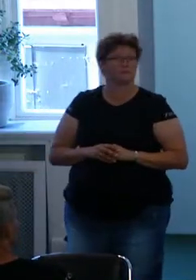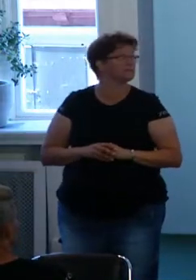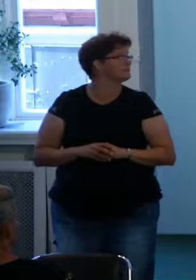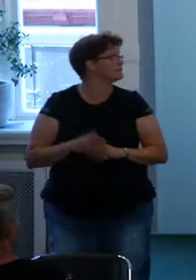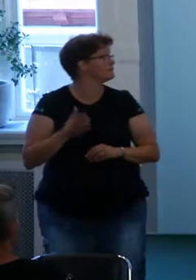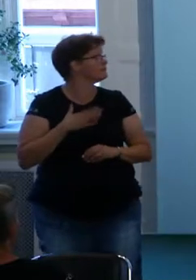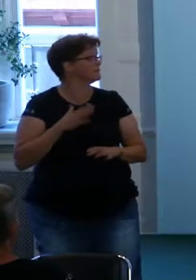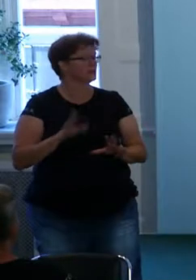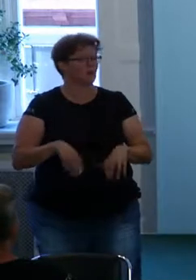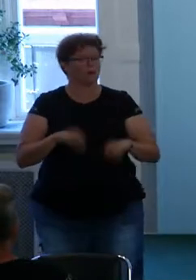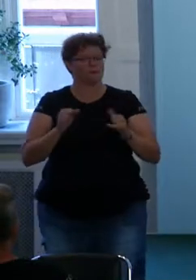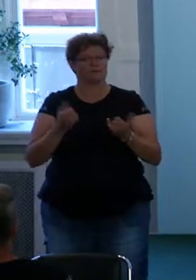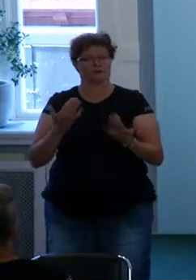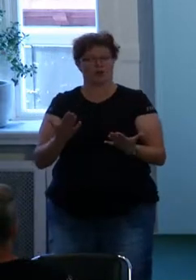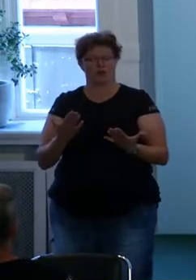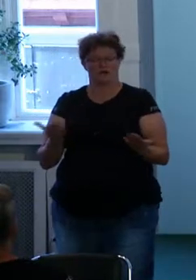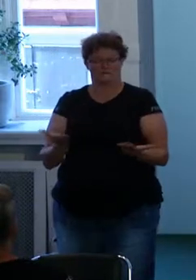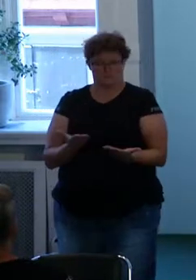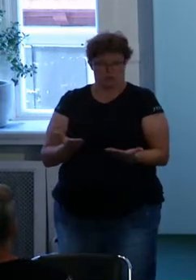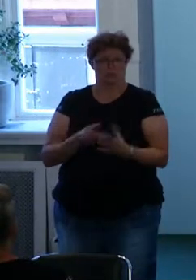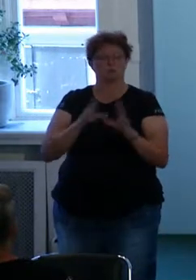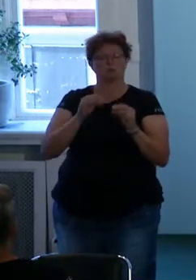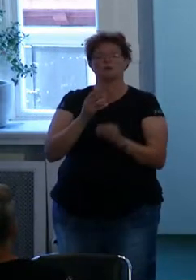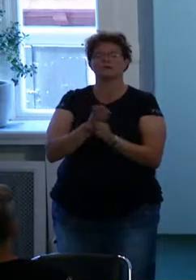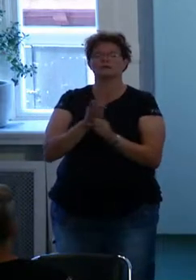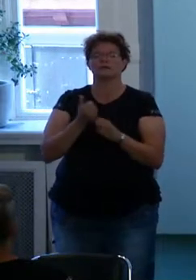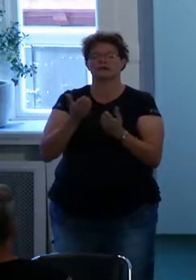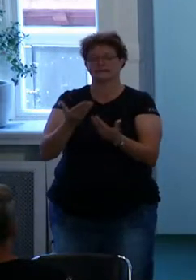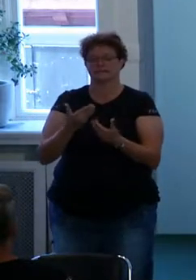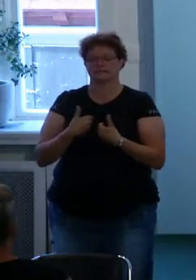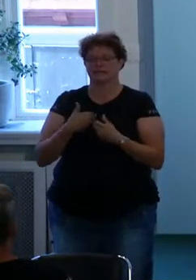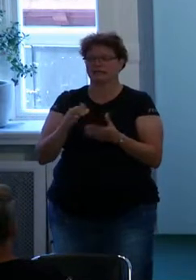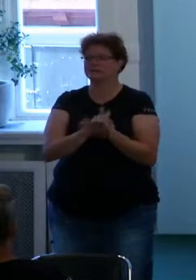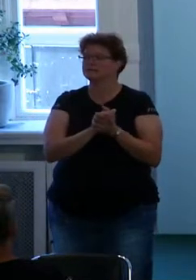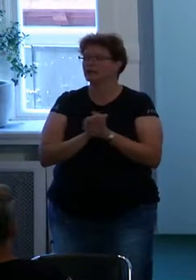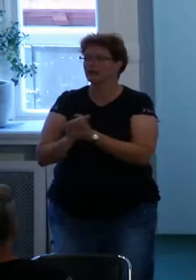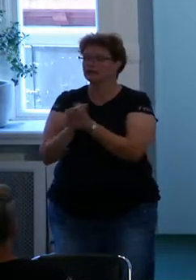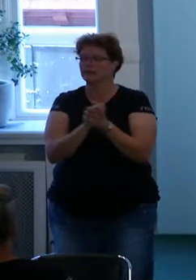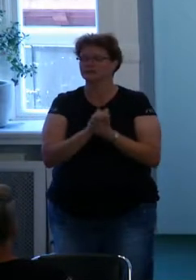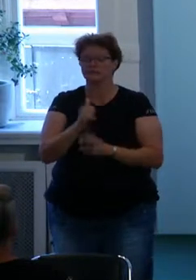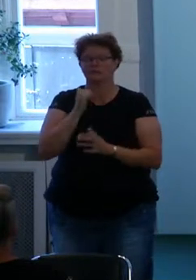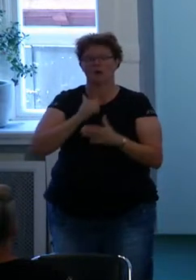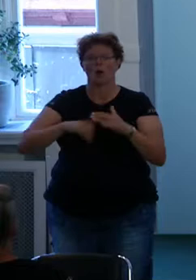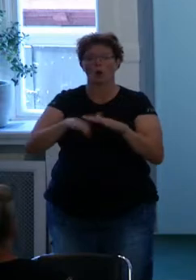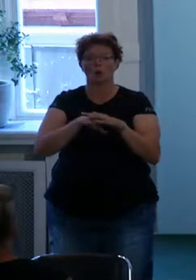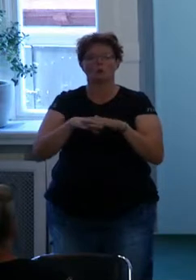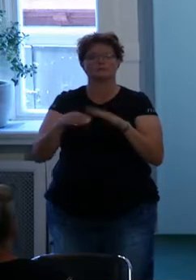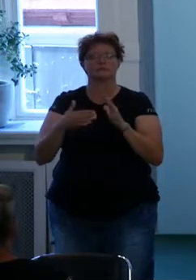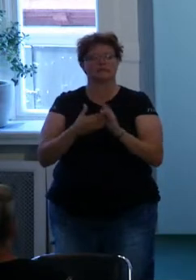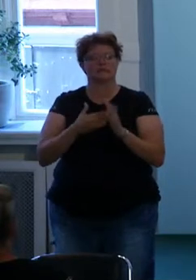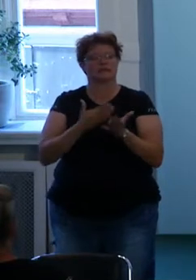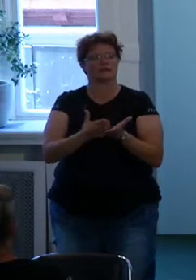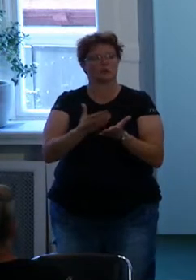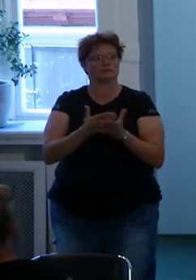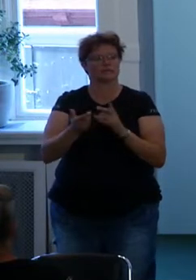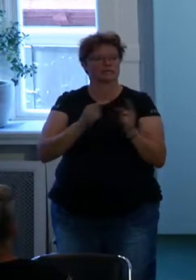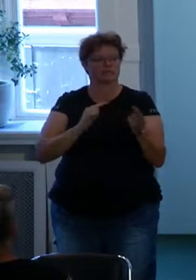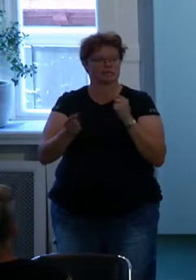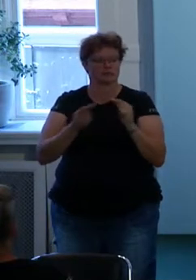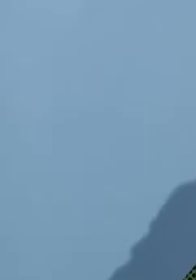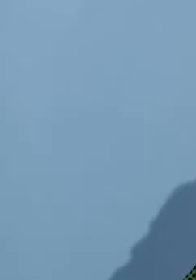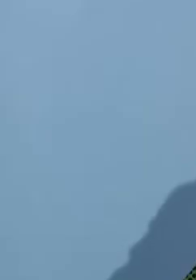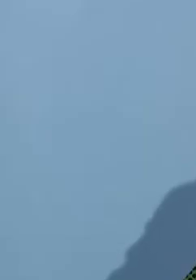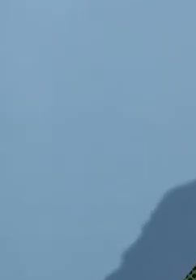Min uppgift här idag är att försöka ge oss en gemensam bakgrund till den fortsatta